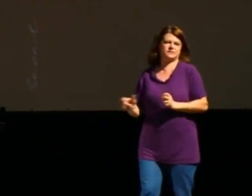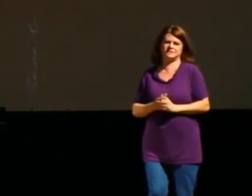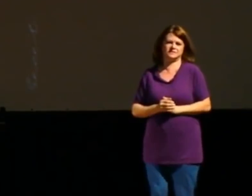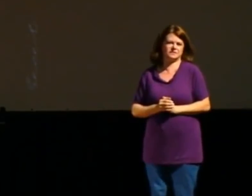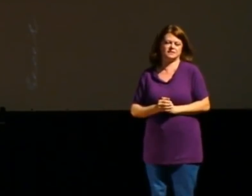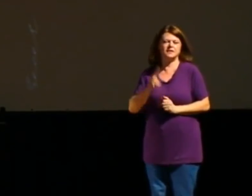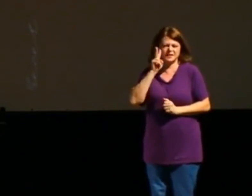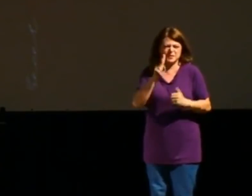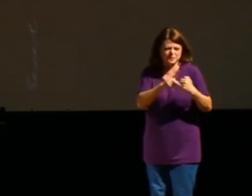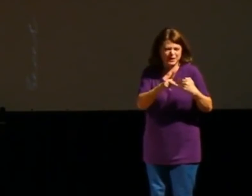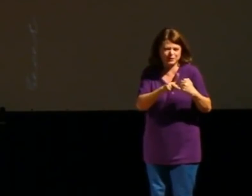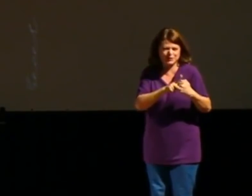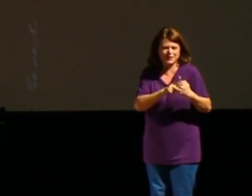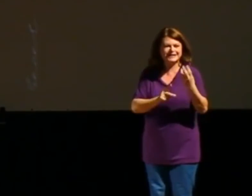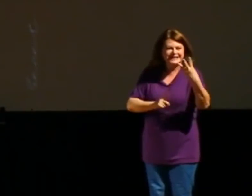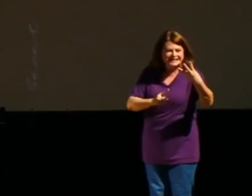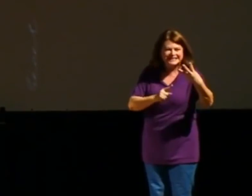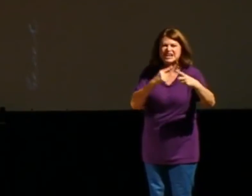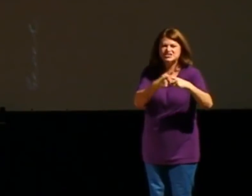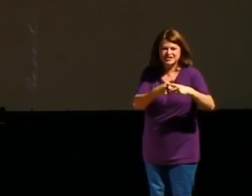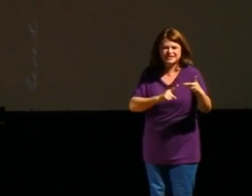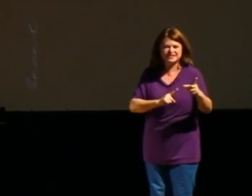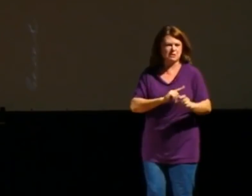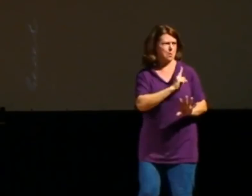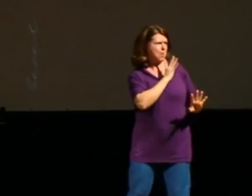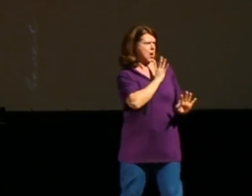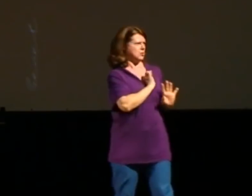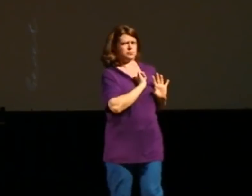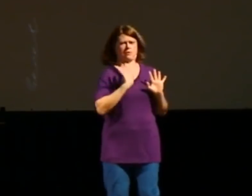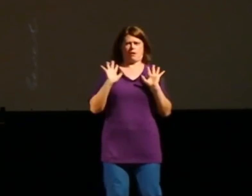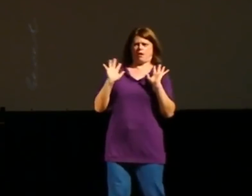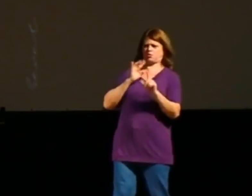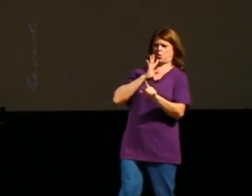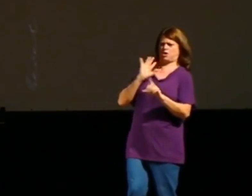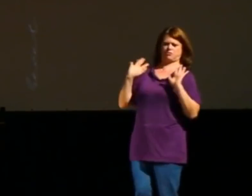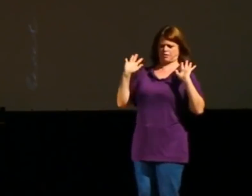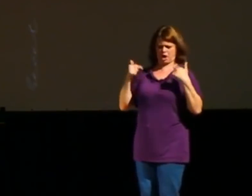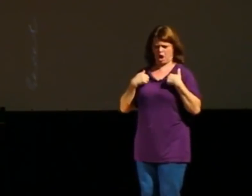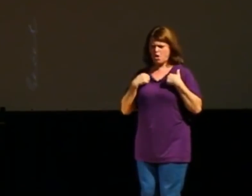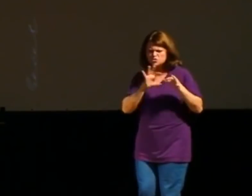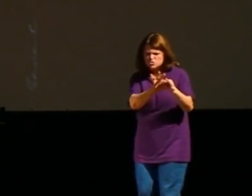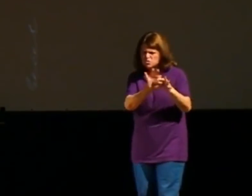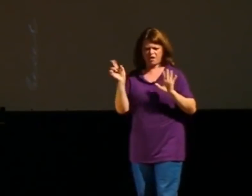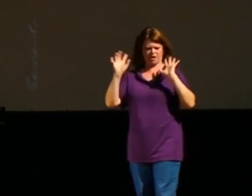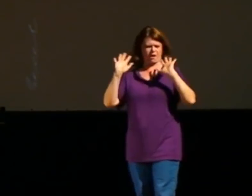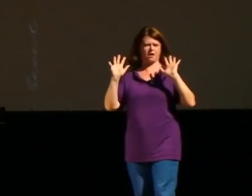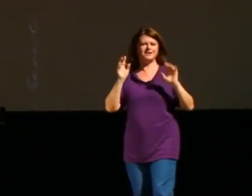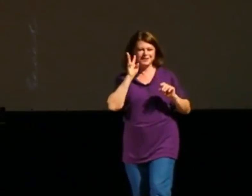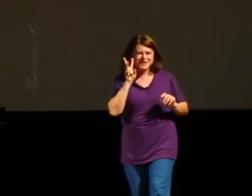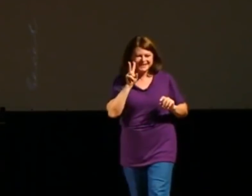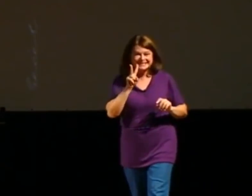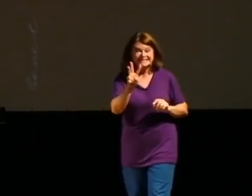negar três vezes e fala assim: e aí Pedro, conta agora para todo mundo o que você fez, a tua covardia, confessa que você abandonou a mim, confessa aqui na frente dos